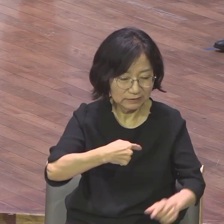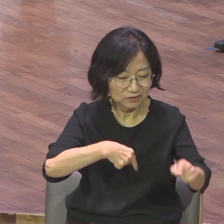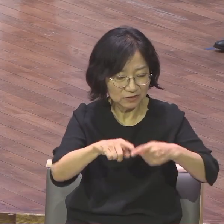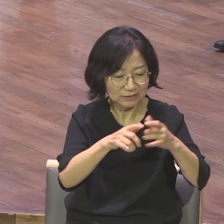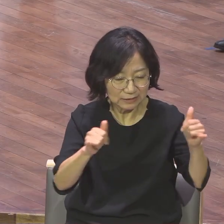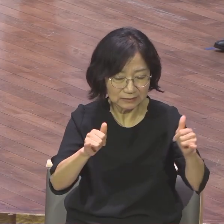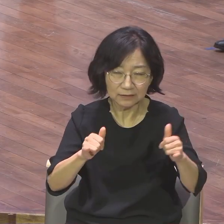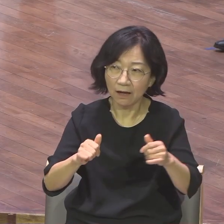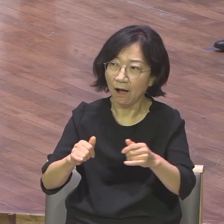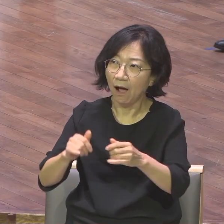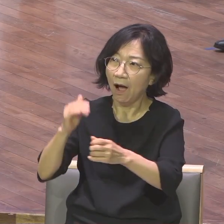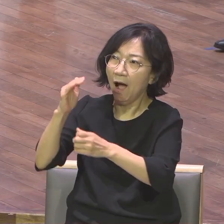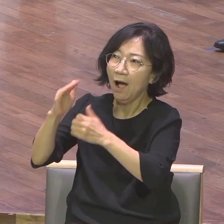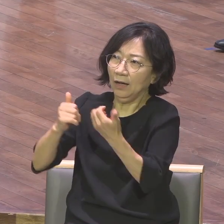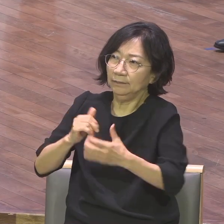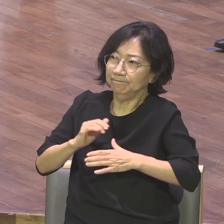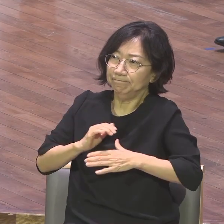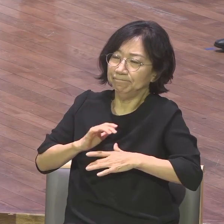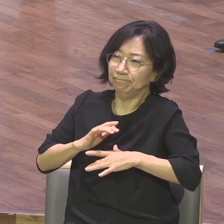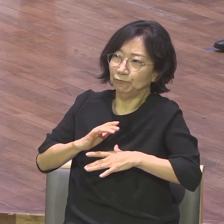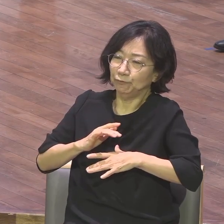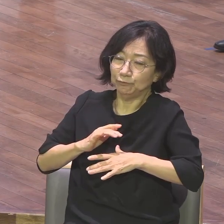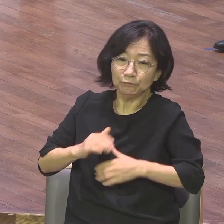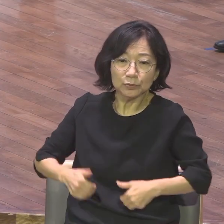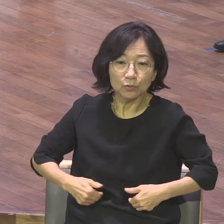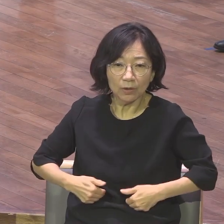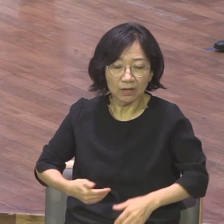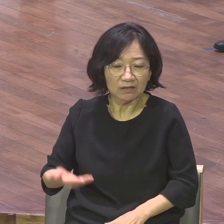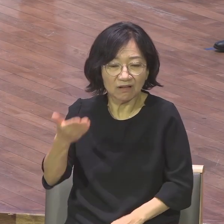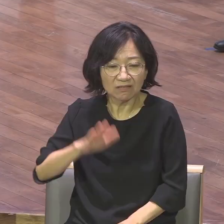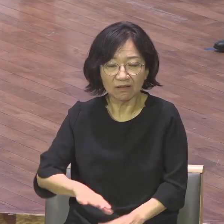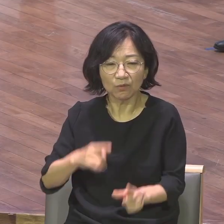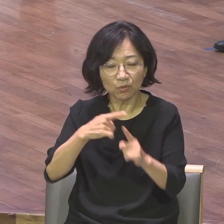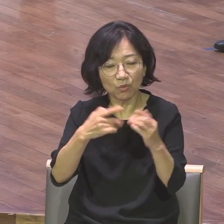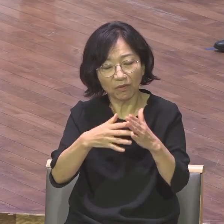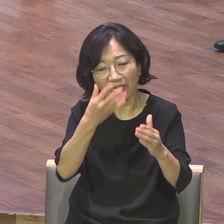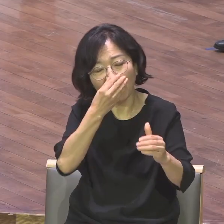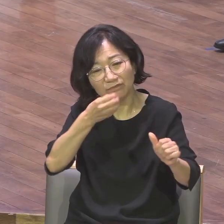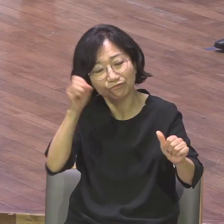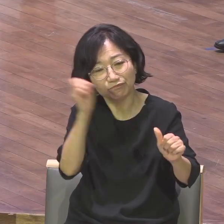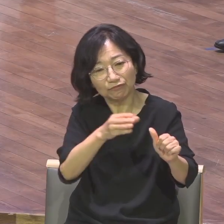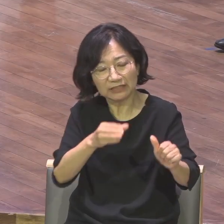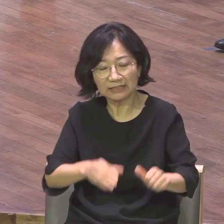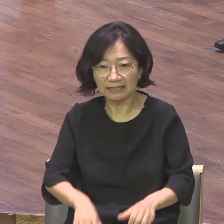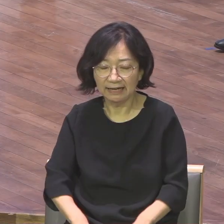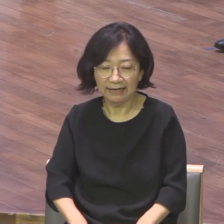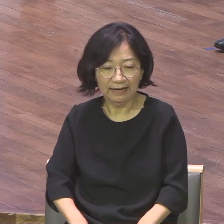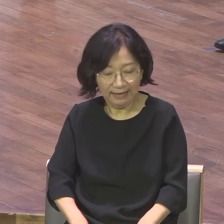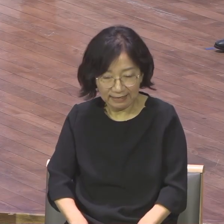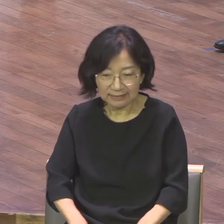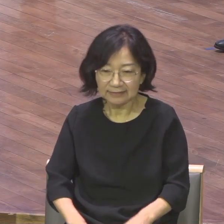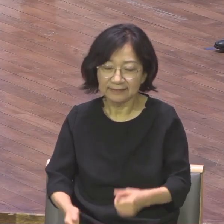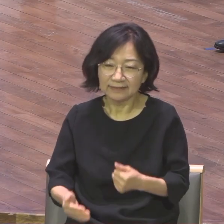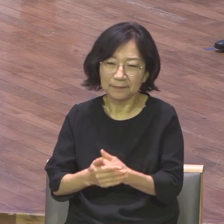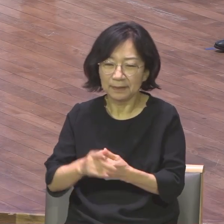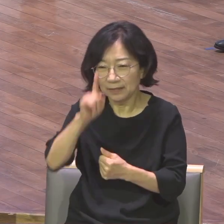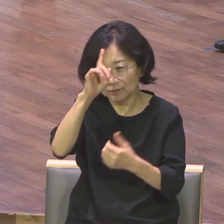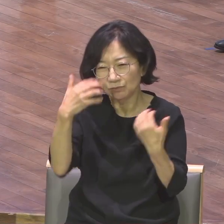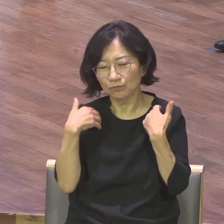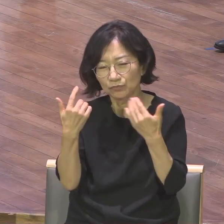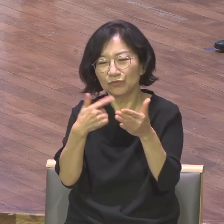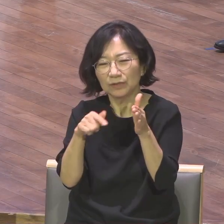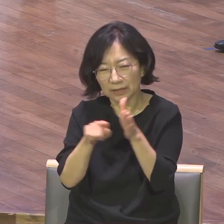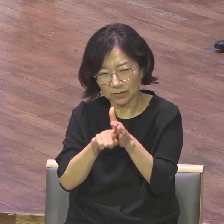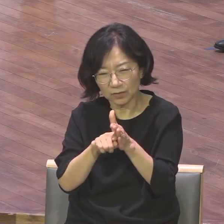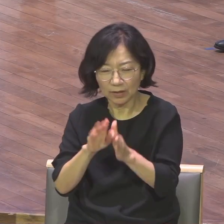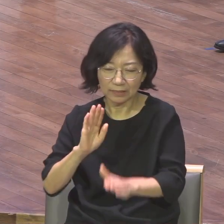봐요. 지금 교회는 하나님 지은 집인데 얼마나 이 권위가 닿다는지 몰라요. 여러분이 나라를 위해서 기도하시고